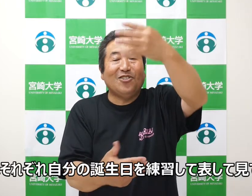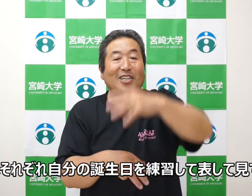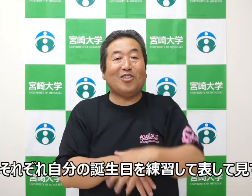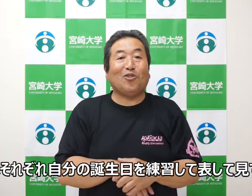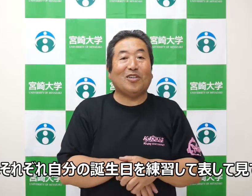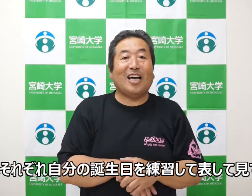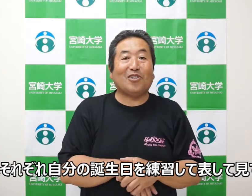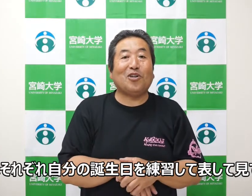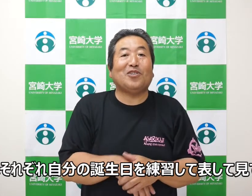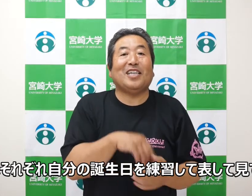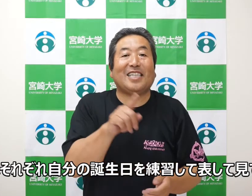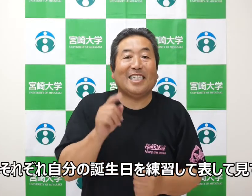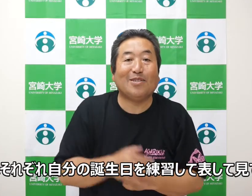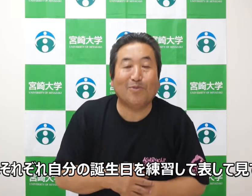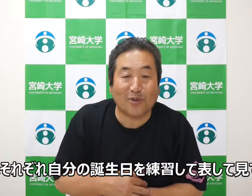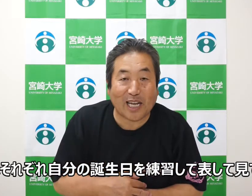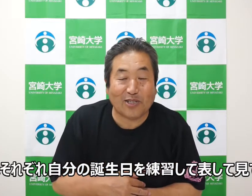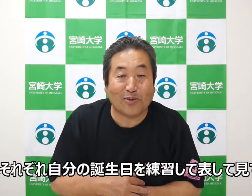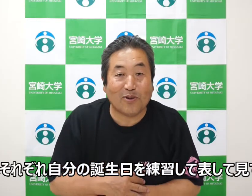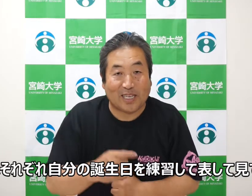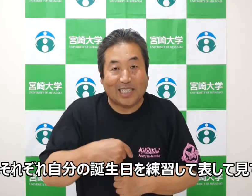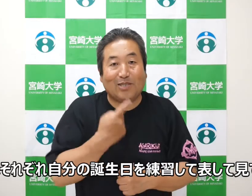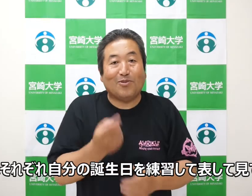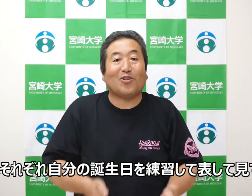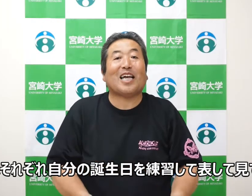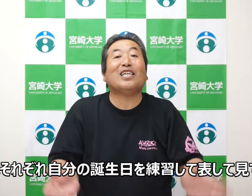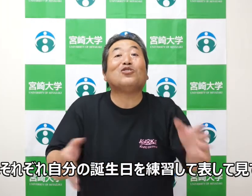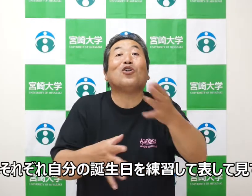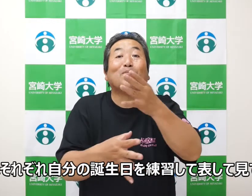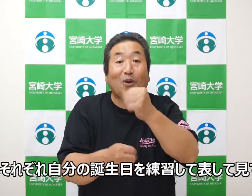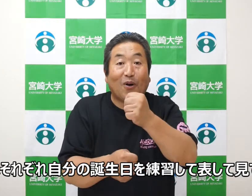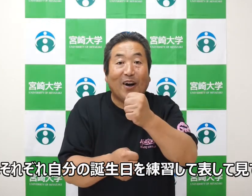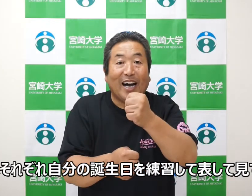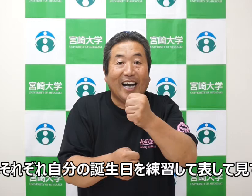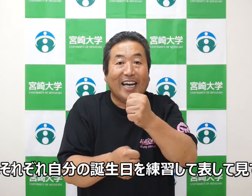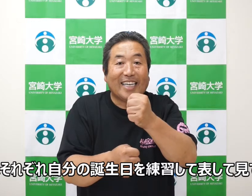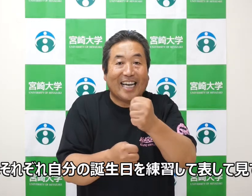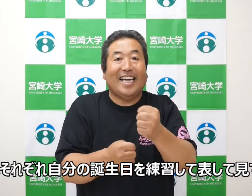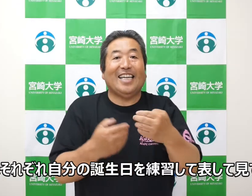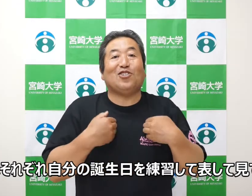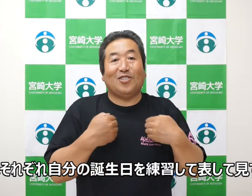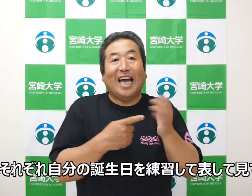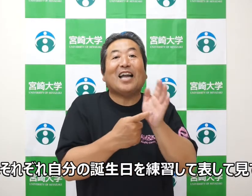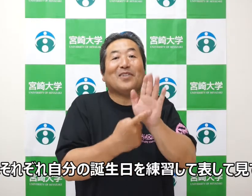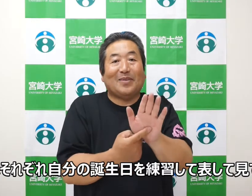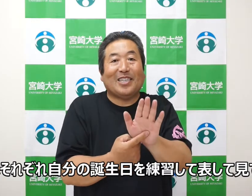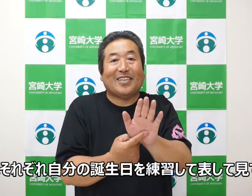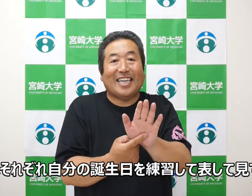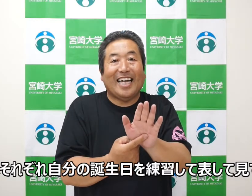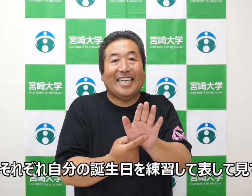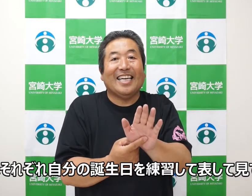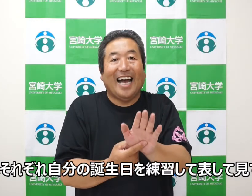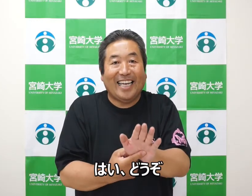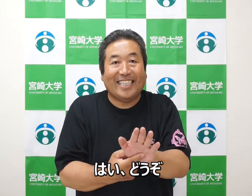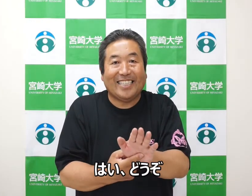でそれぞれですね、自分の誕生日をですね、自分の誕生日を一回練習して表してみてください。はい、どうぞ。